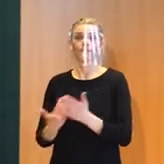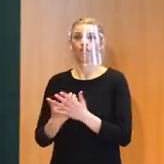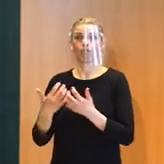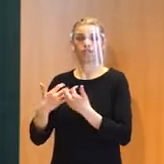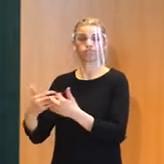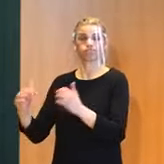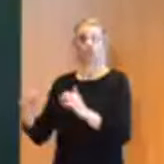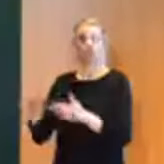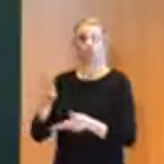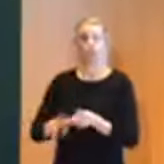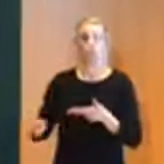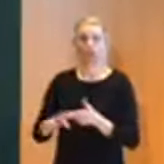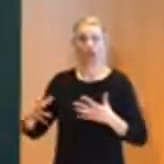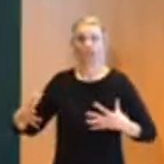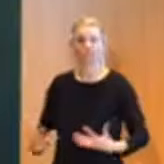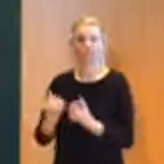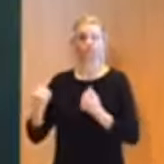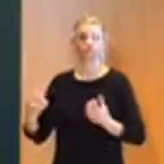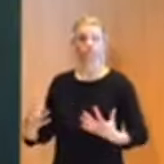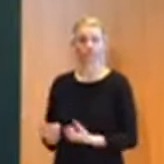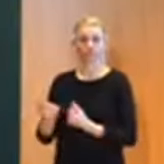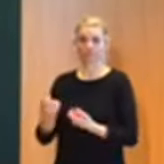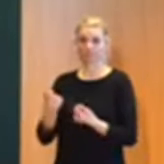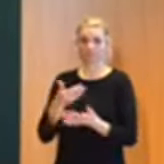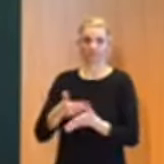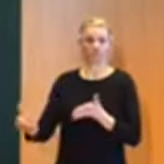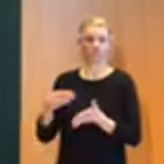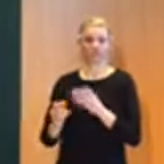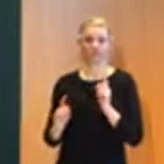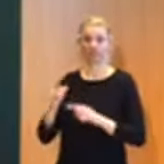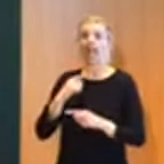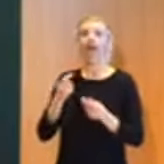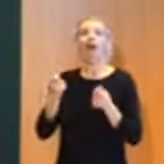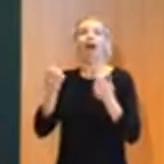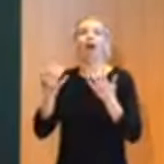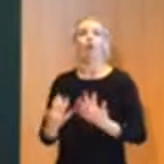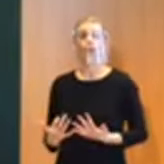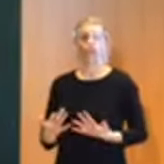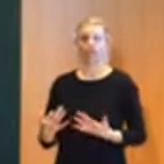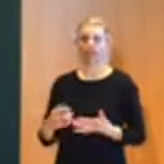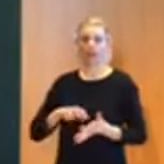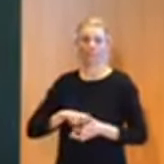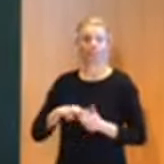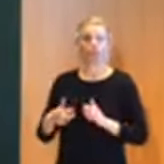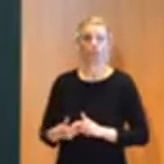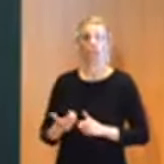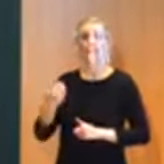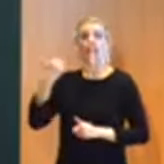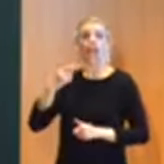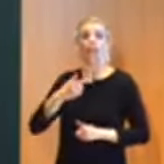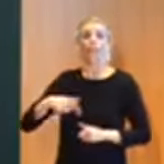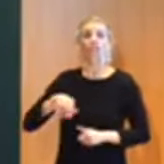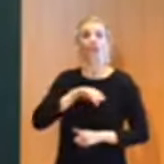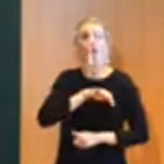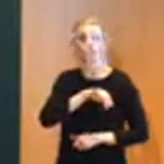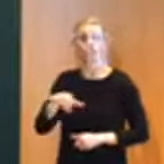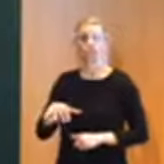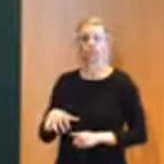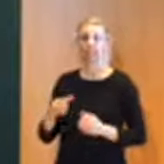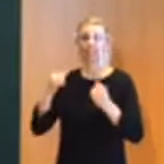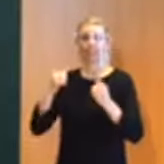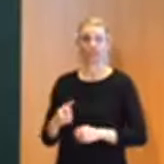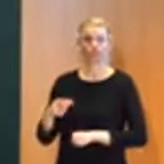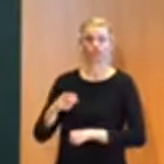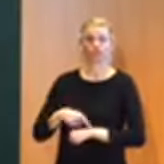veľké náklady. Ekonomika sa borí v problémoch, ľudia majú naozaj ťažké časy, prežívajú ťažké